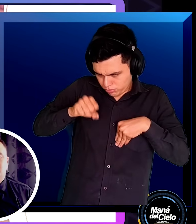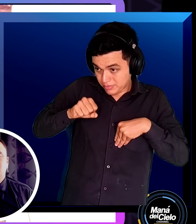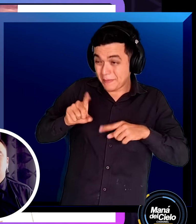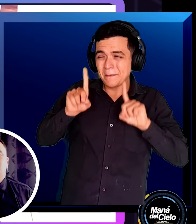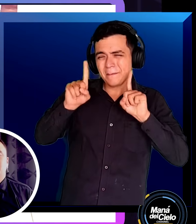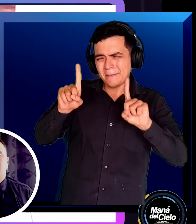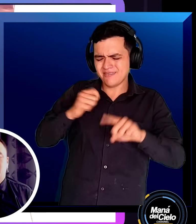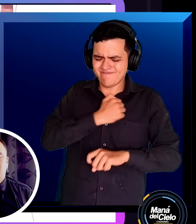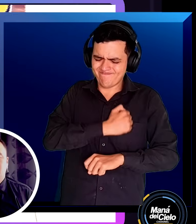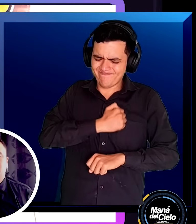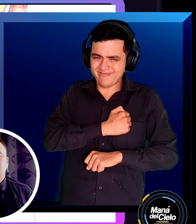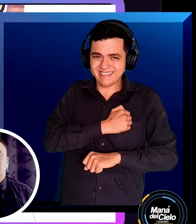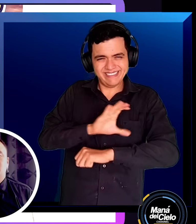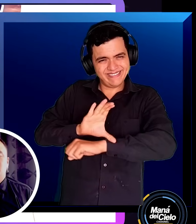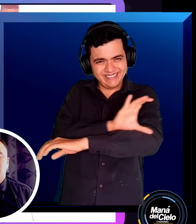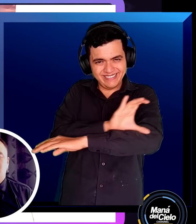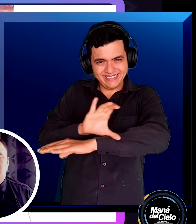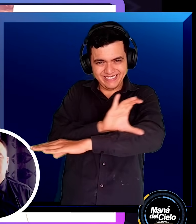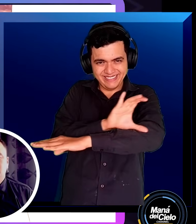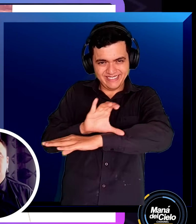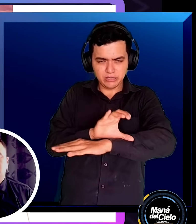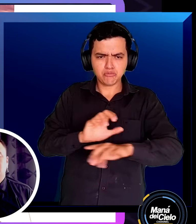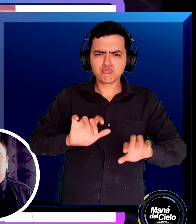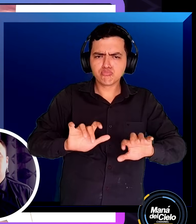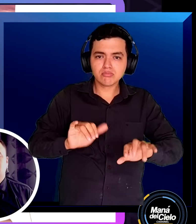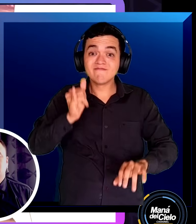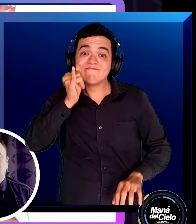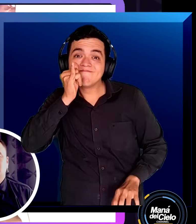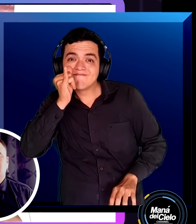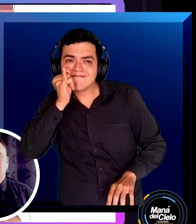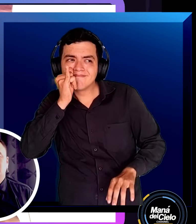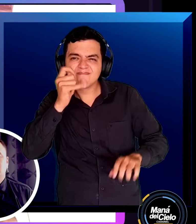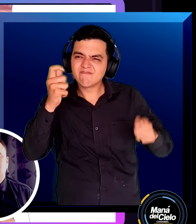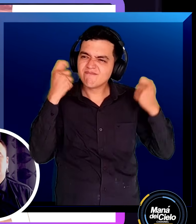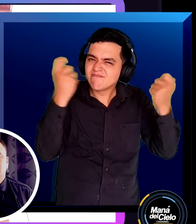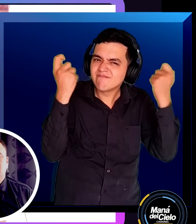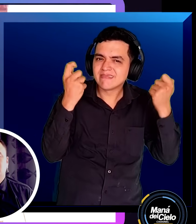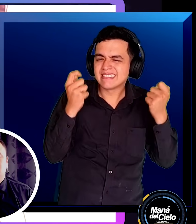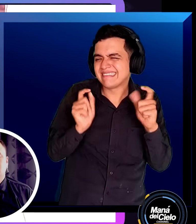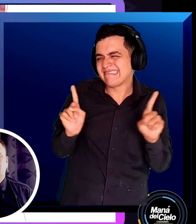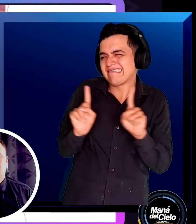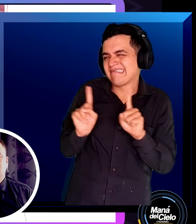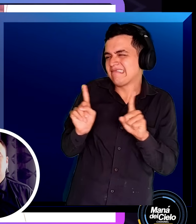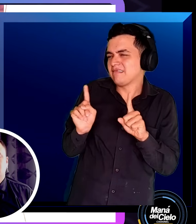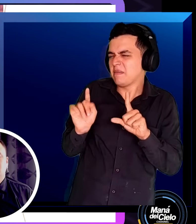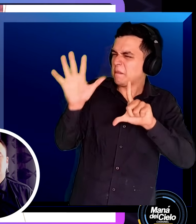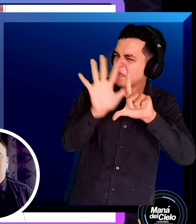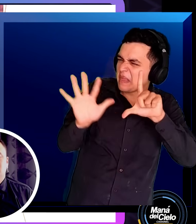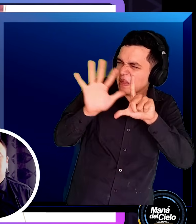soy. Comienzan a llorar, comienzan a decir, Dios cambió mi vida.